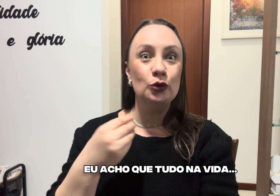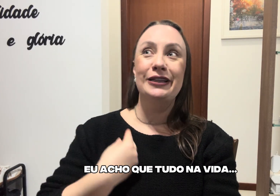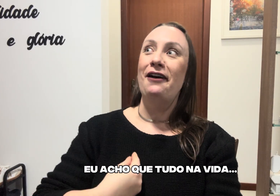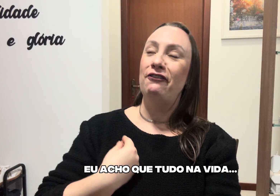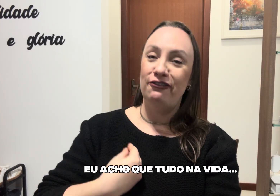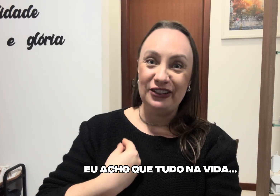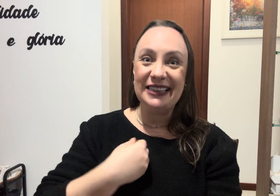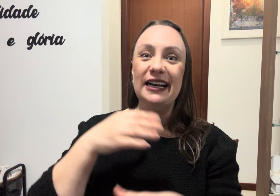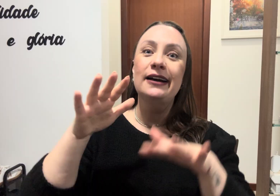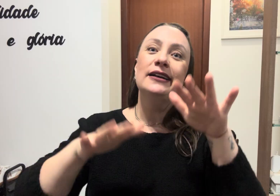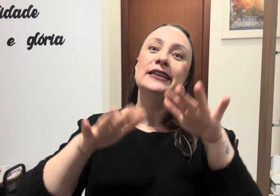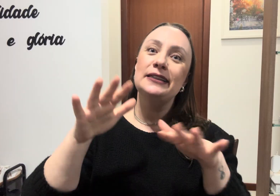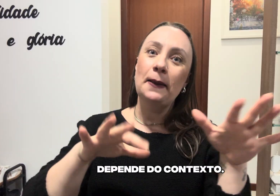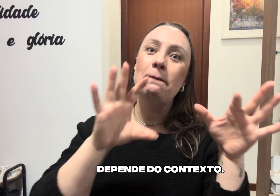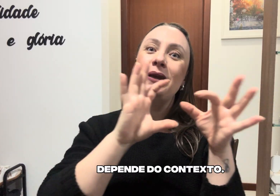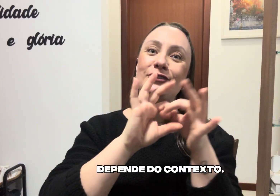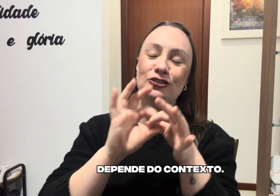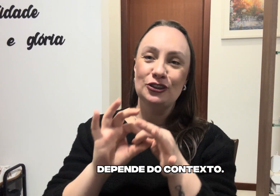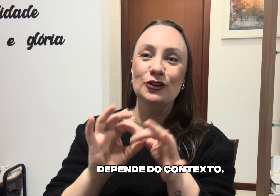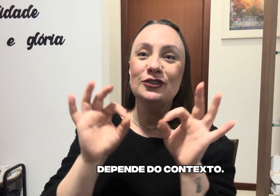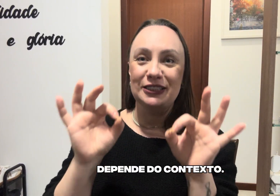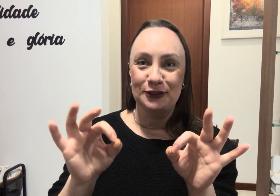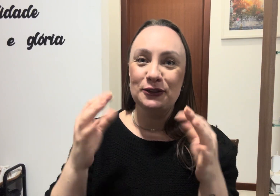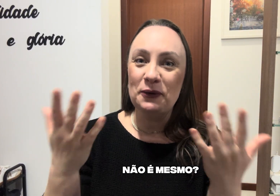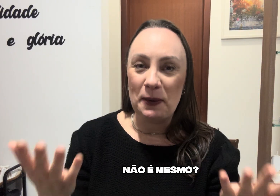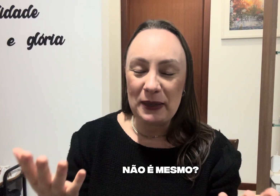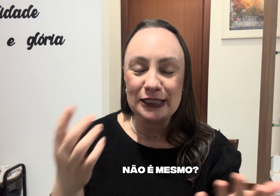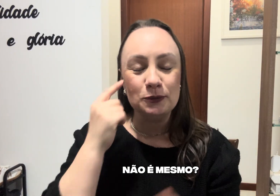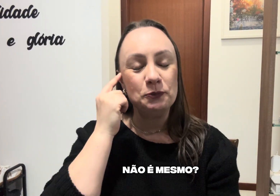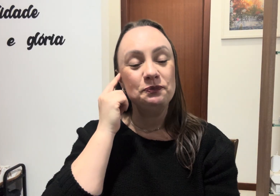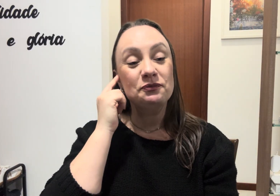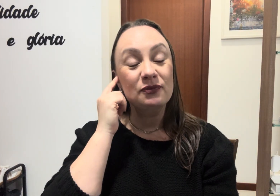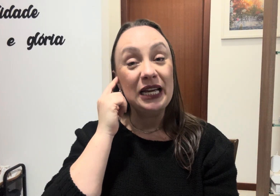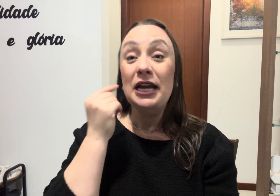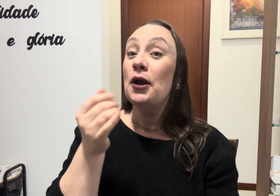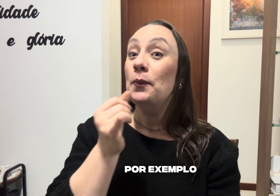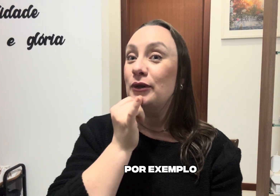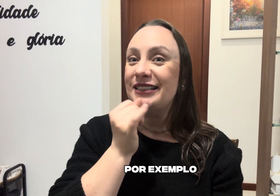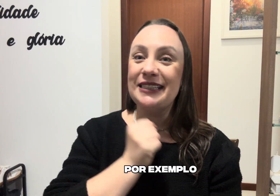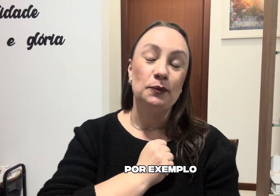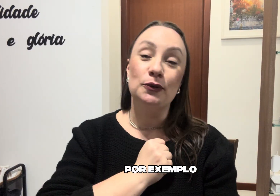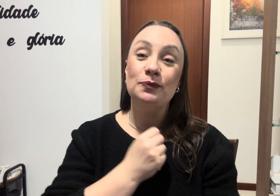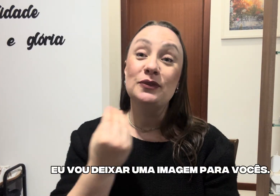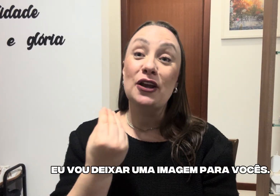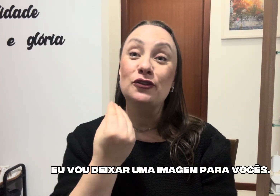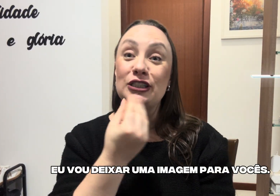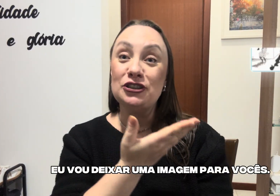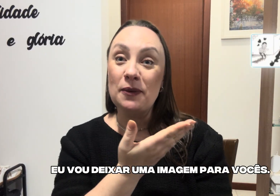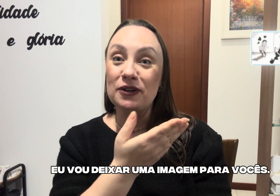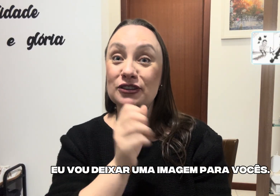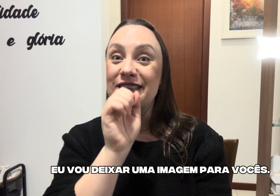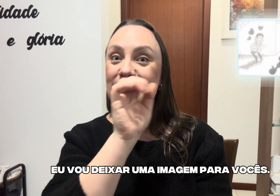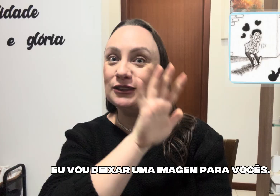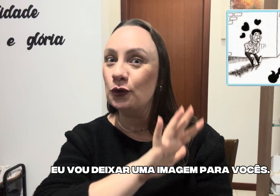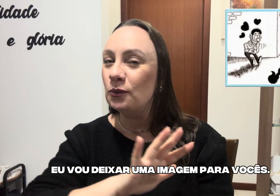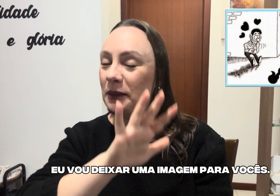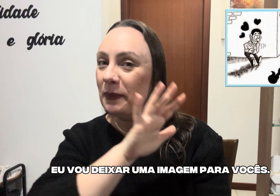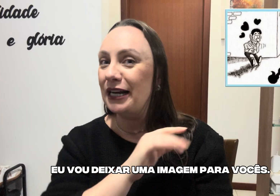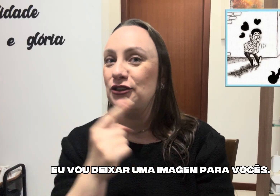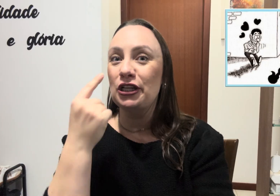na vida depende de contexto, não é mesmo? Por exemplo, eu vou deixar para vocês uma imagem.